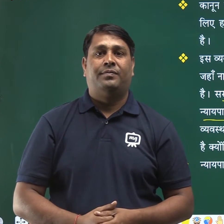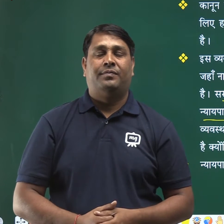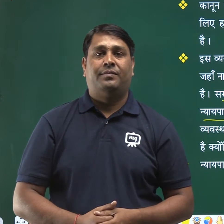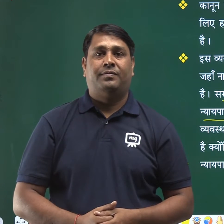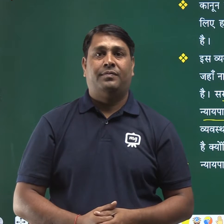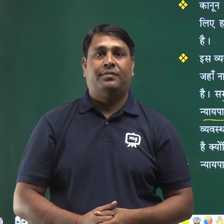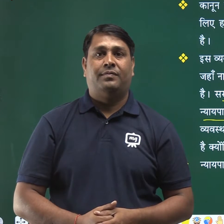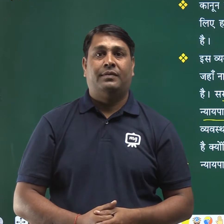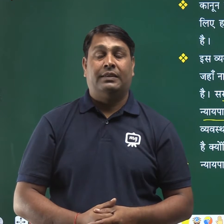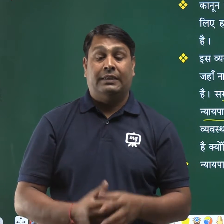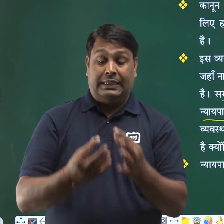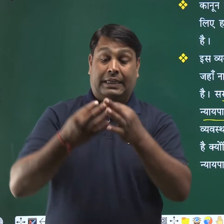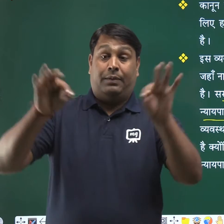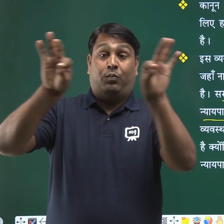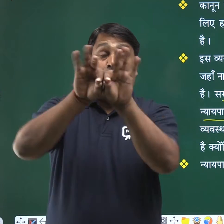अहम भूमिका